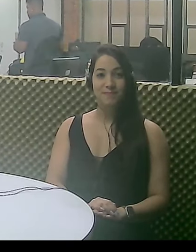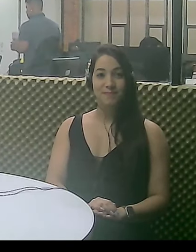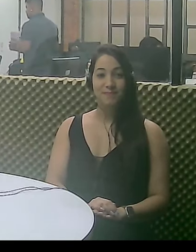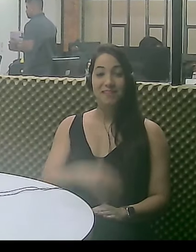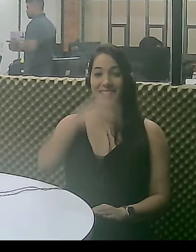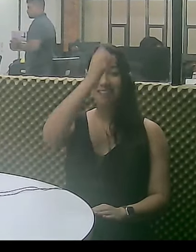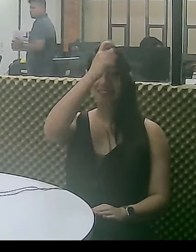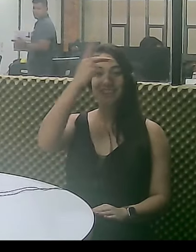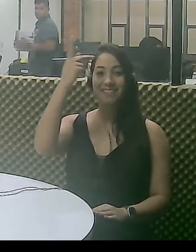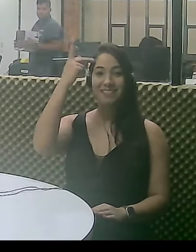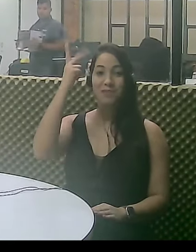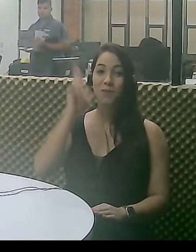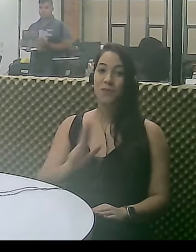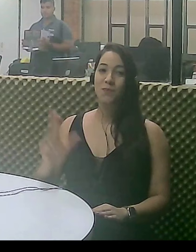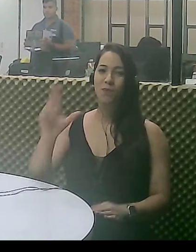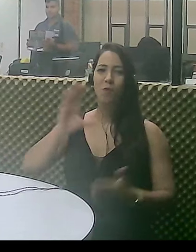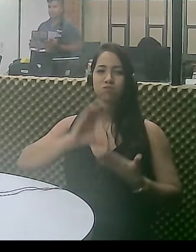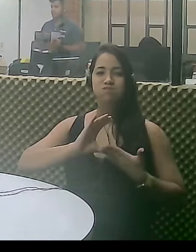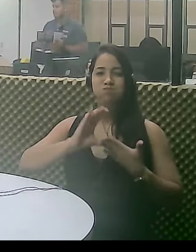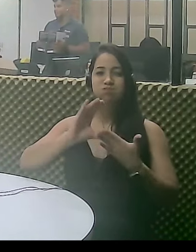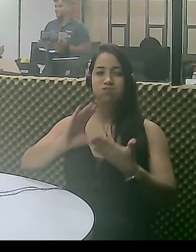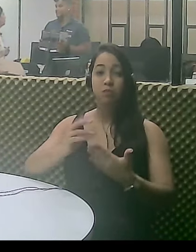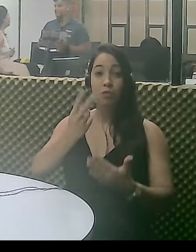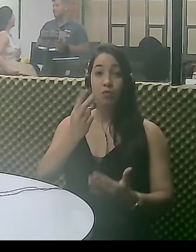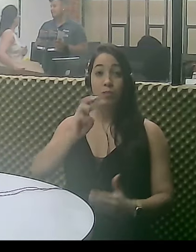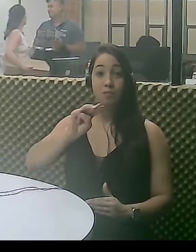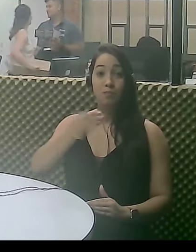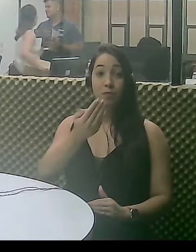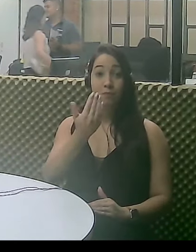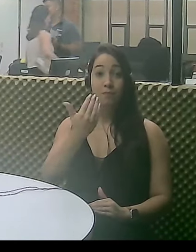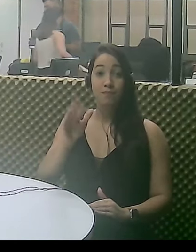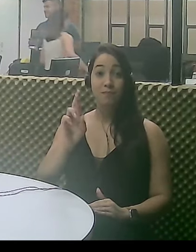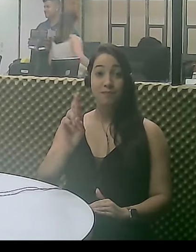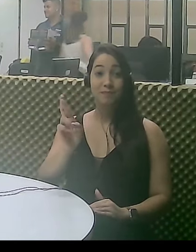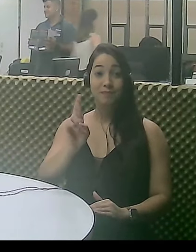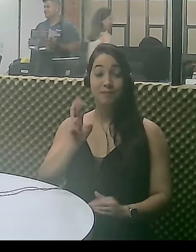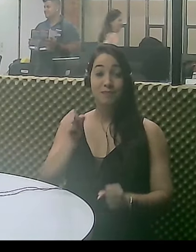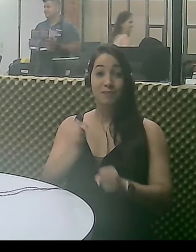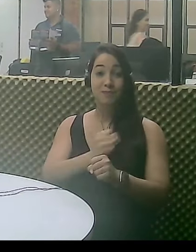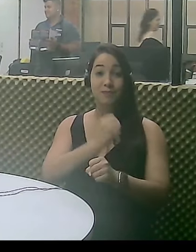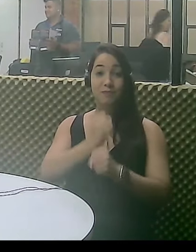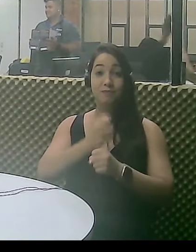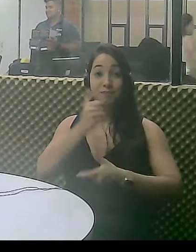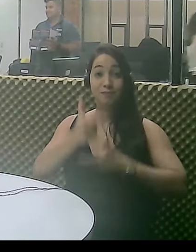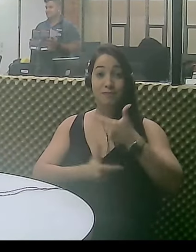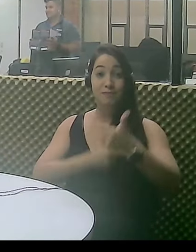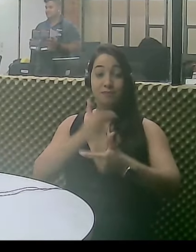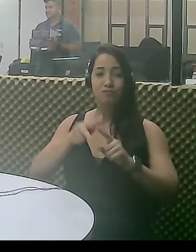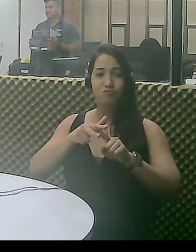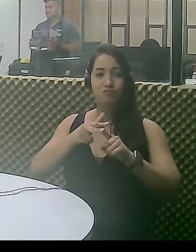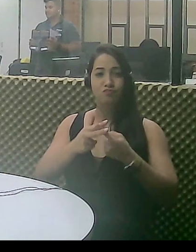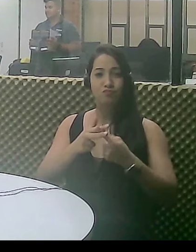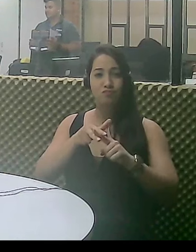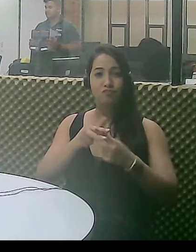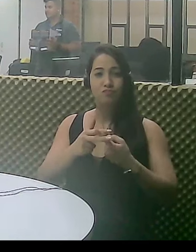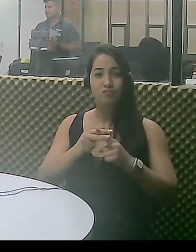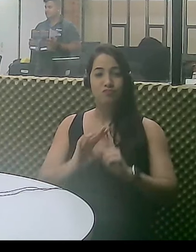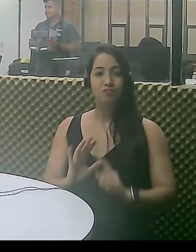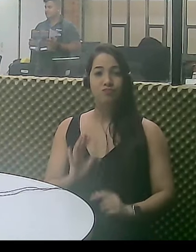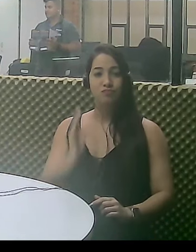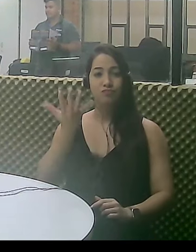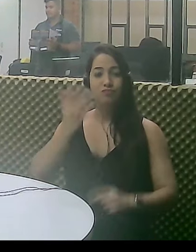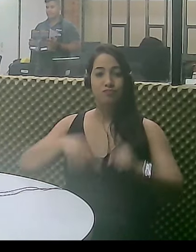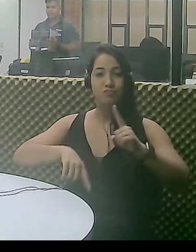A Prefeitura de Uberlândia investiu cerca de 2 milhões e meio de reais em obras e serviços de manutenção realizados